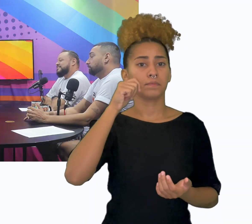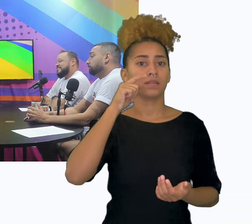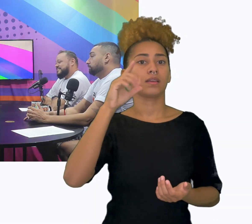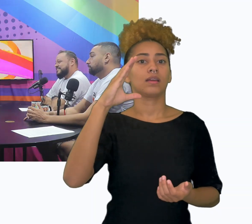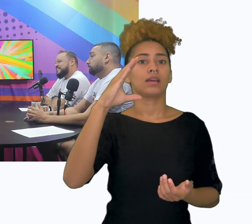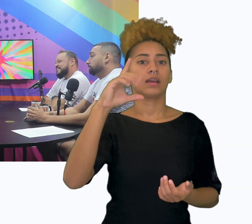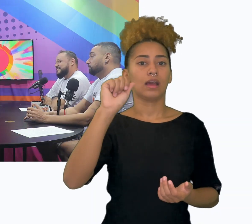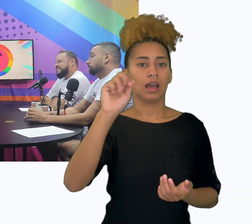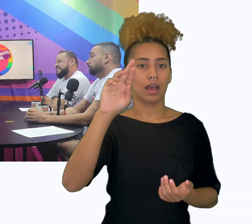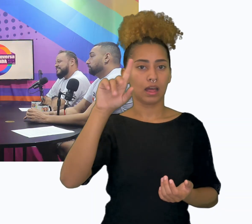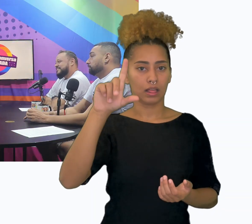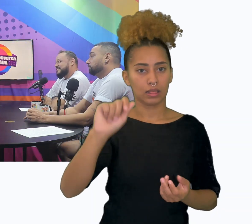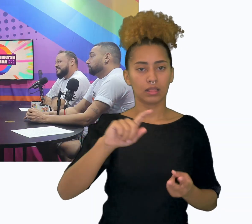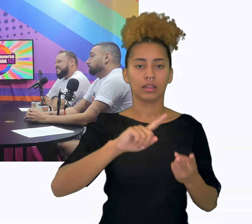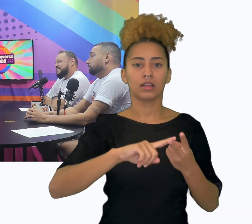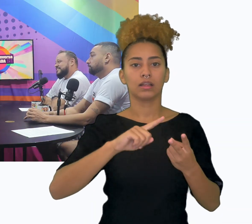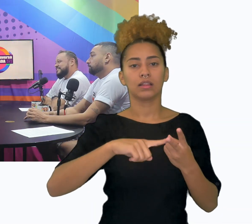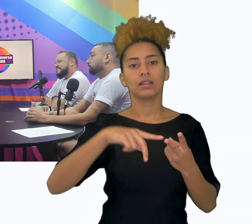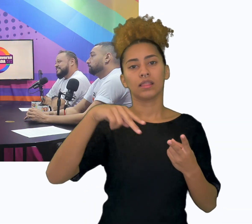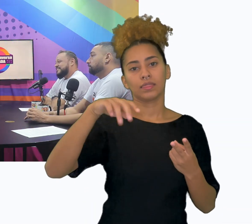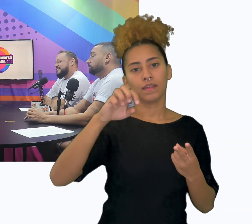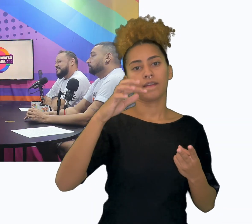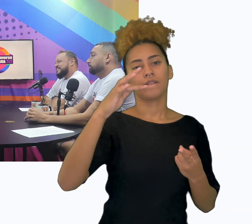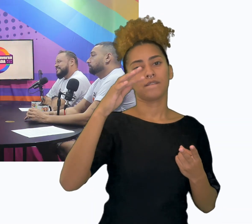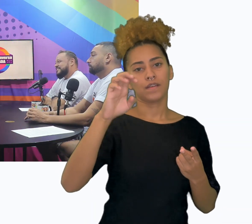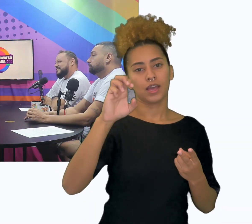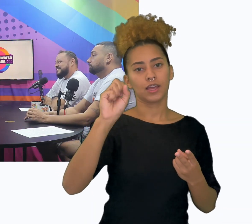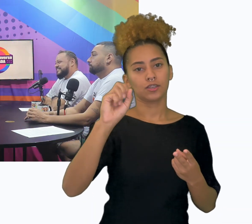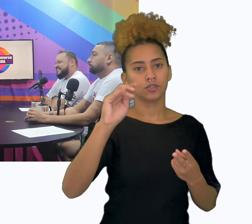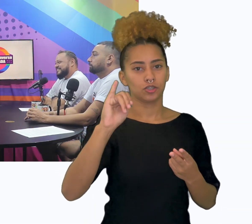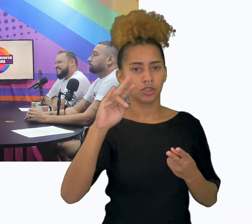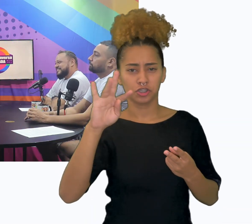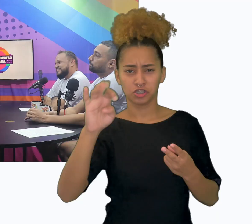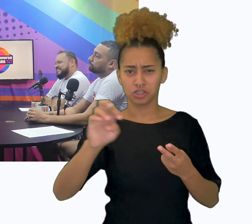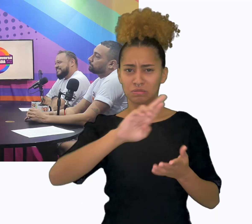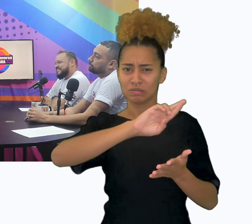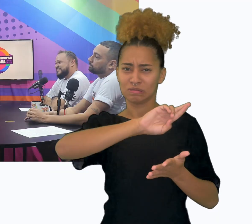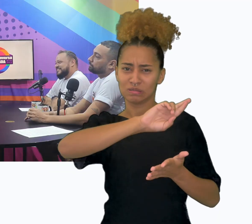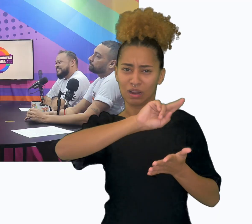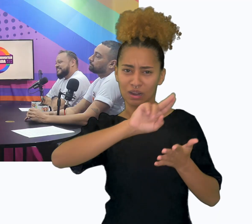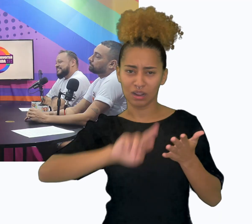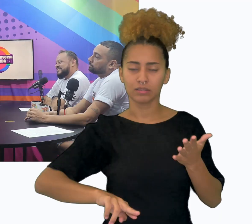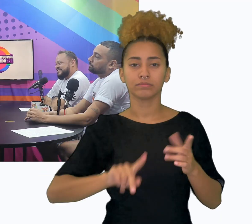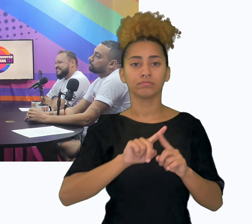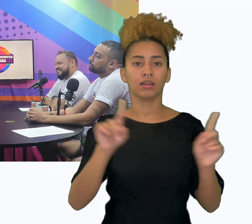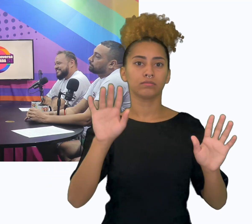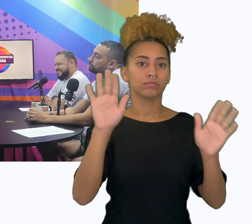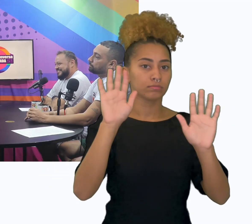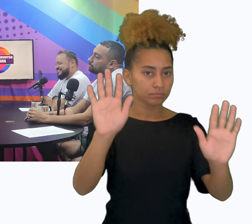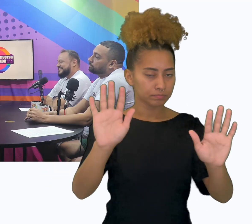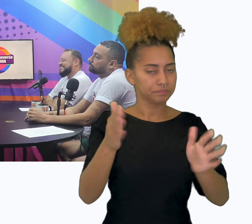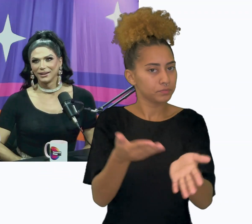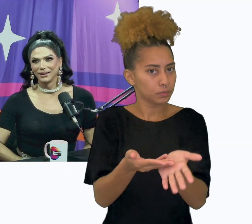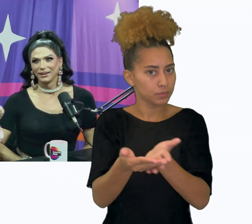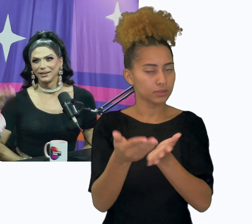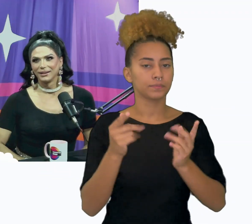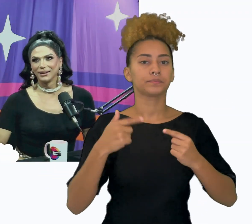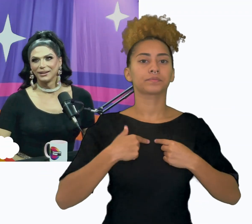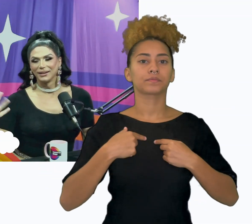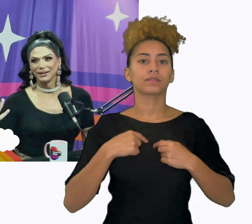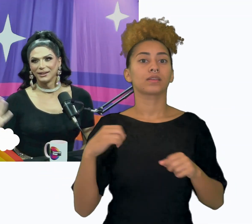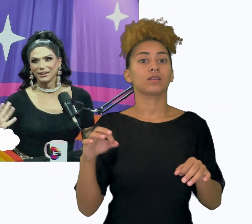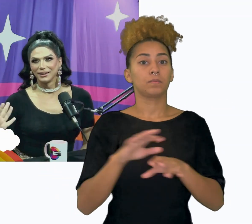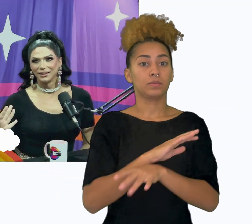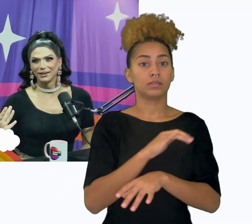Carla Colares, a Nefertiti. Na verdade, tinha milhões de pessoas, assim. Mas vamos pro começo. Eu